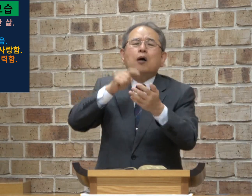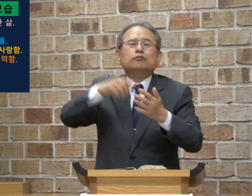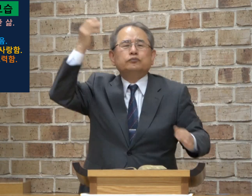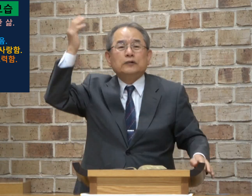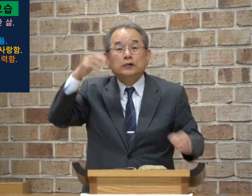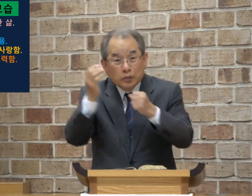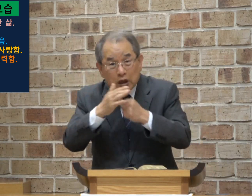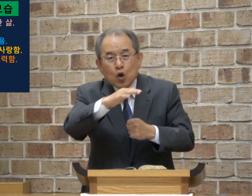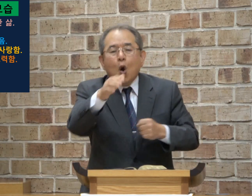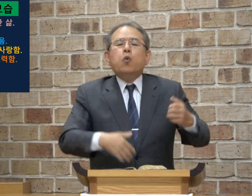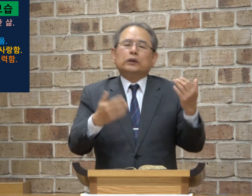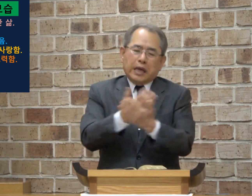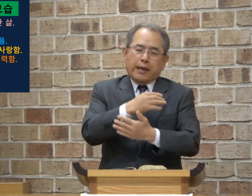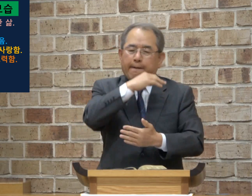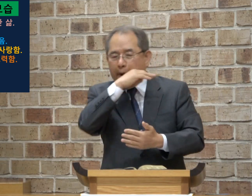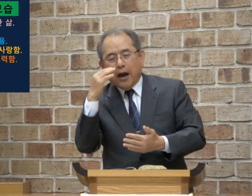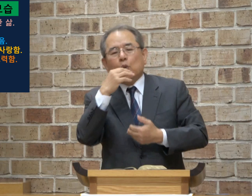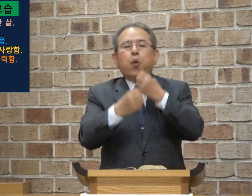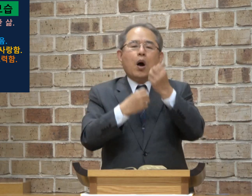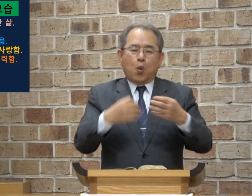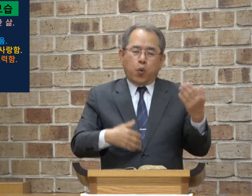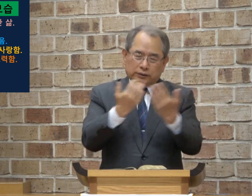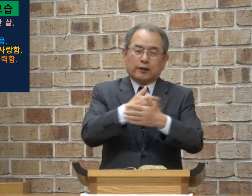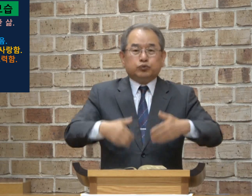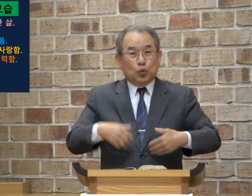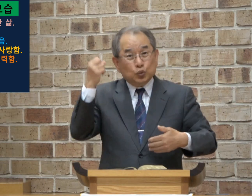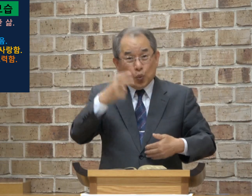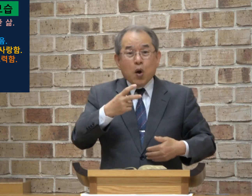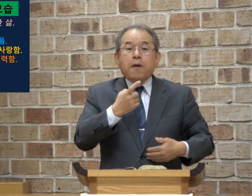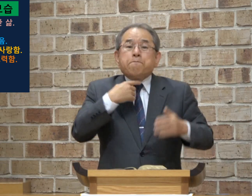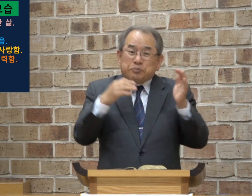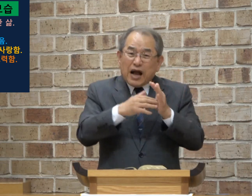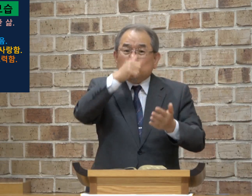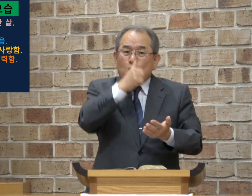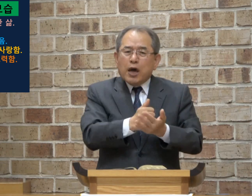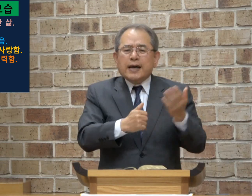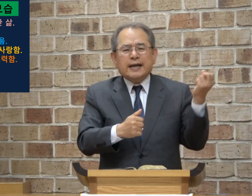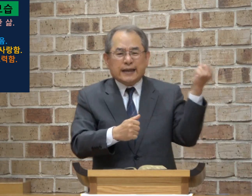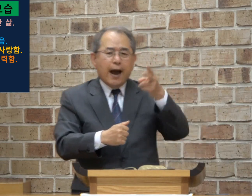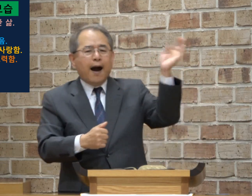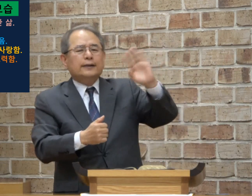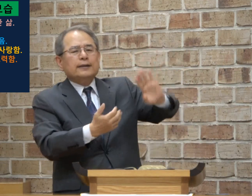하나님이 우리를 회개하지 않을 때 주신 마음을 택하십니다. 하나님을 바르게 회개하십니다.